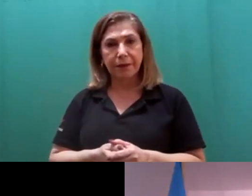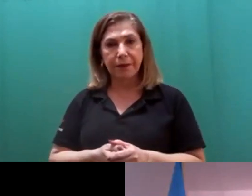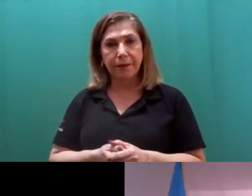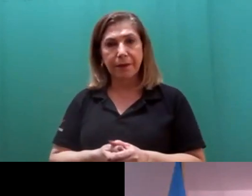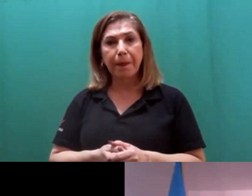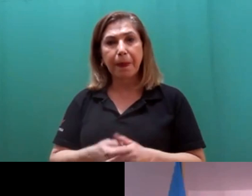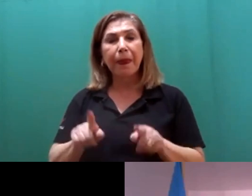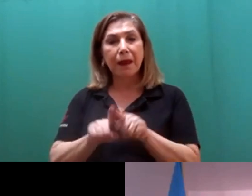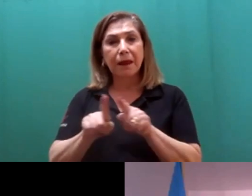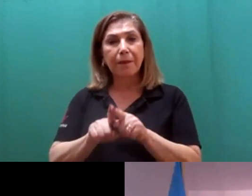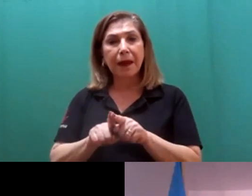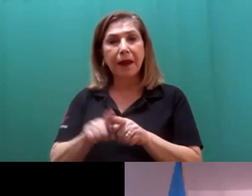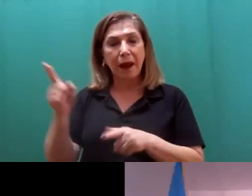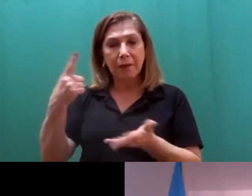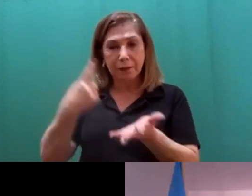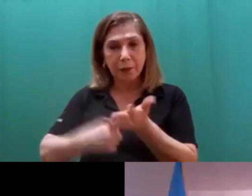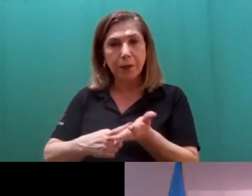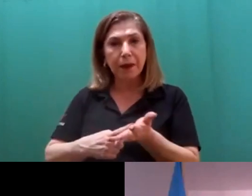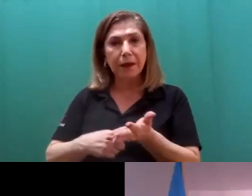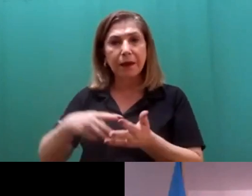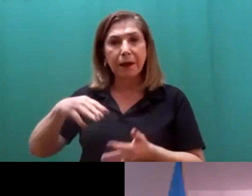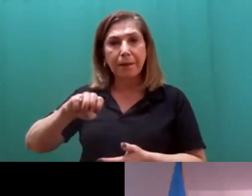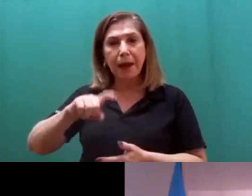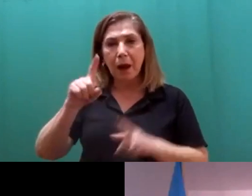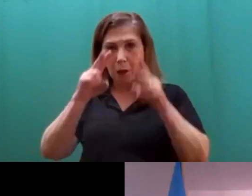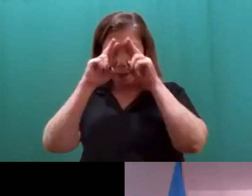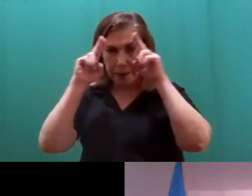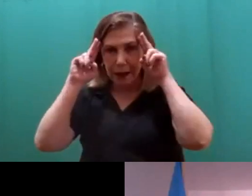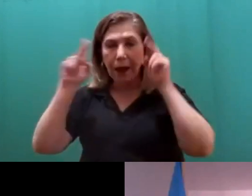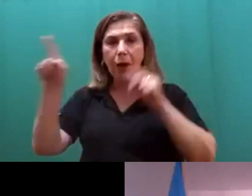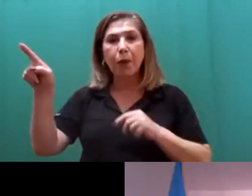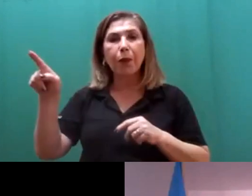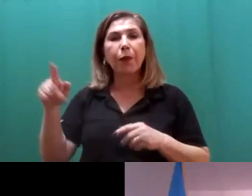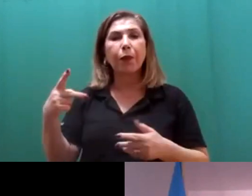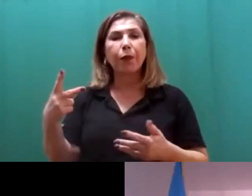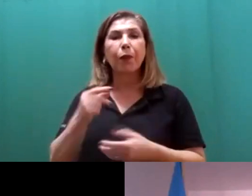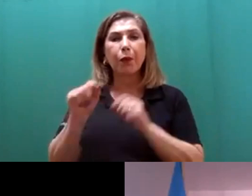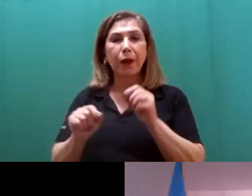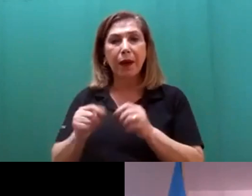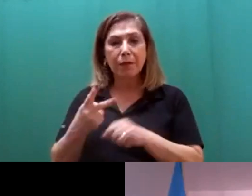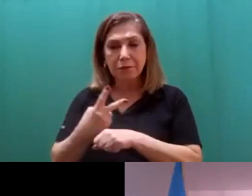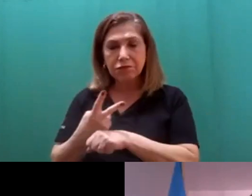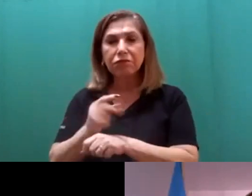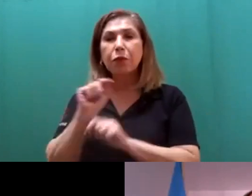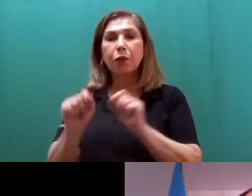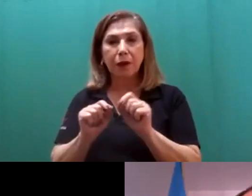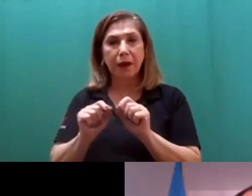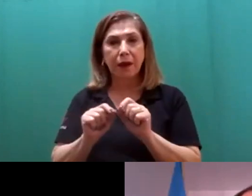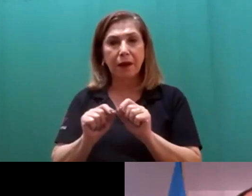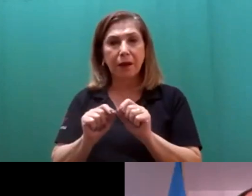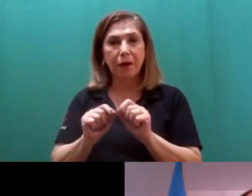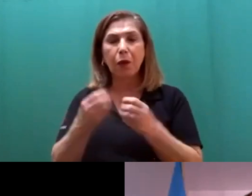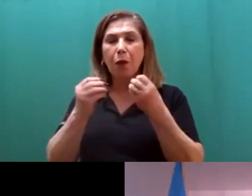Precisamente o Pacto de Milão, a experiência do Pacto de Milão é buscar precisamente essas